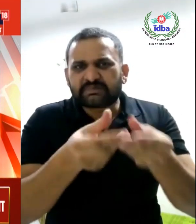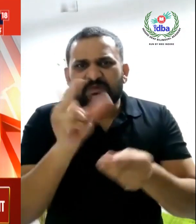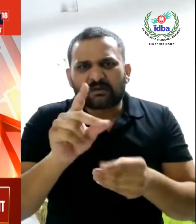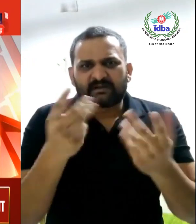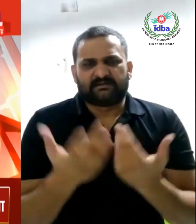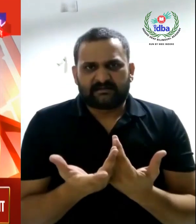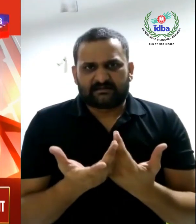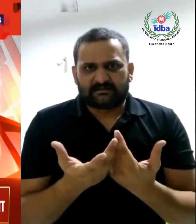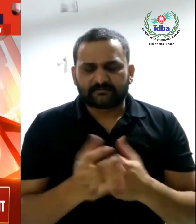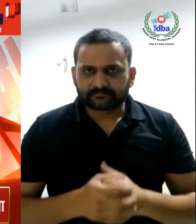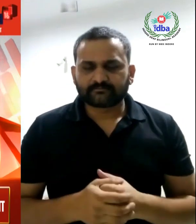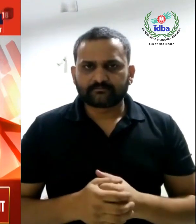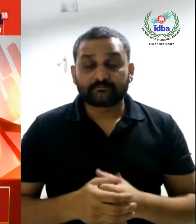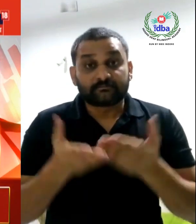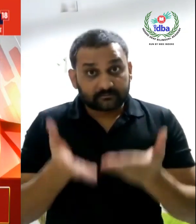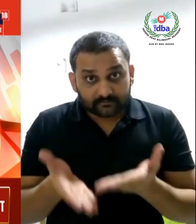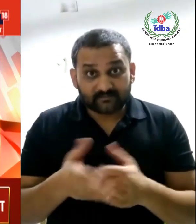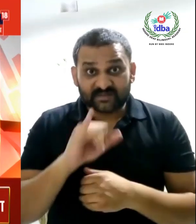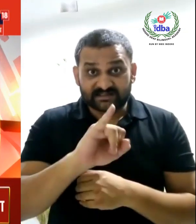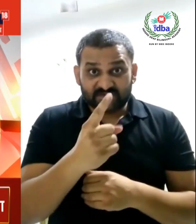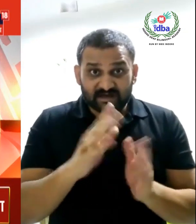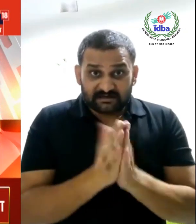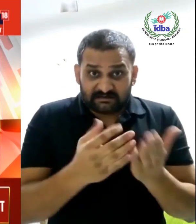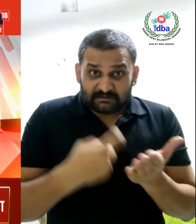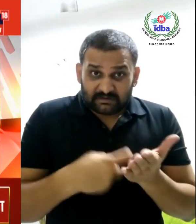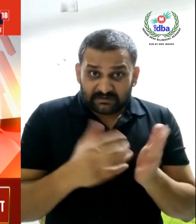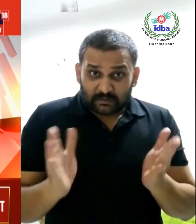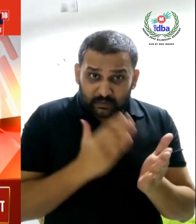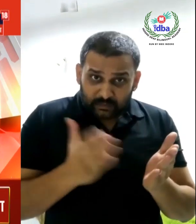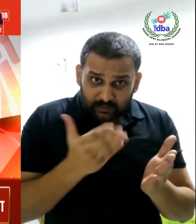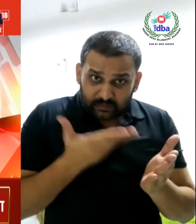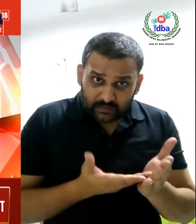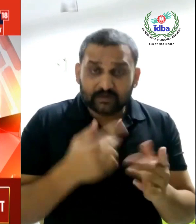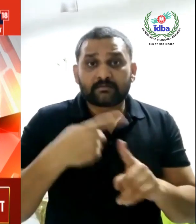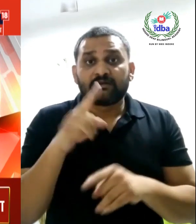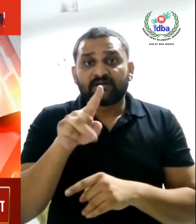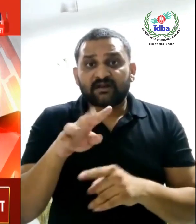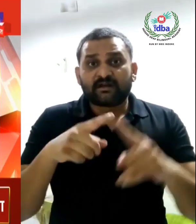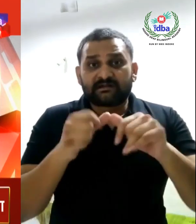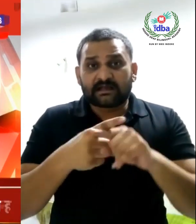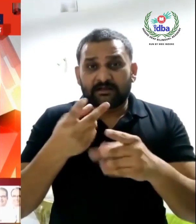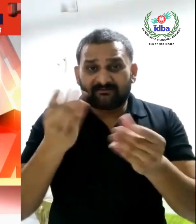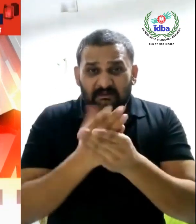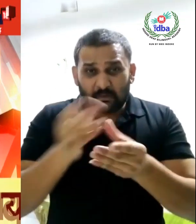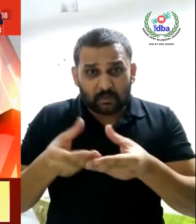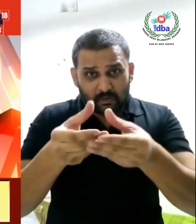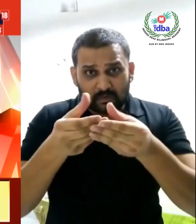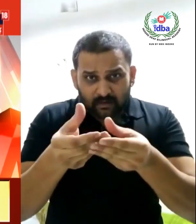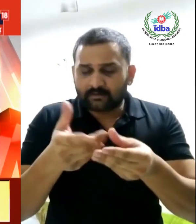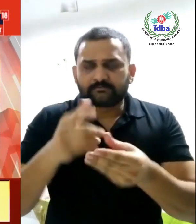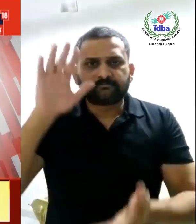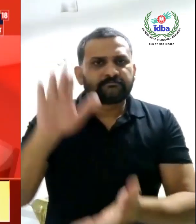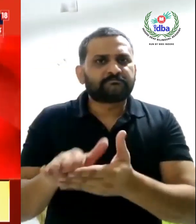और इसलिए अब 61 रजिस्टर और 13 रिटर्न दाखिल करने के स्थान पर